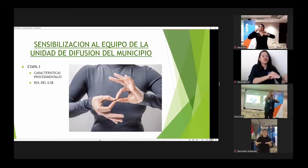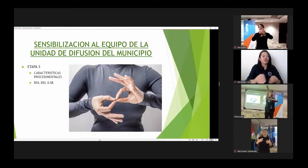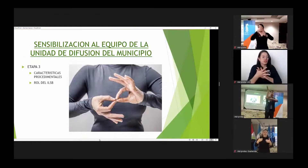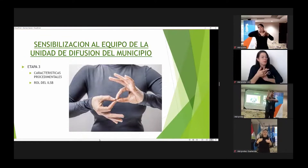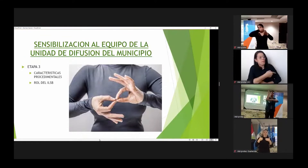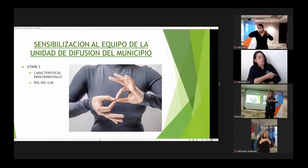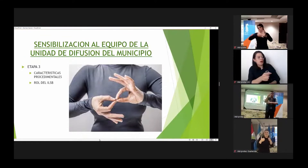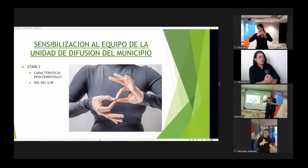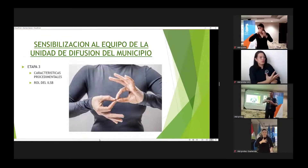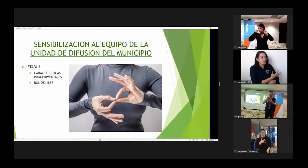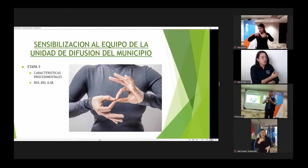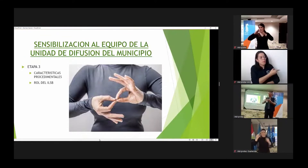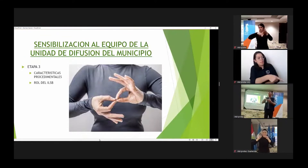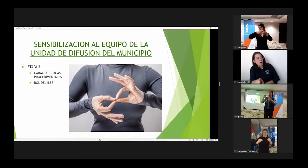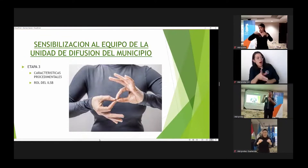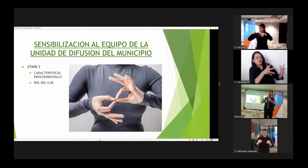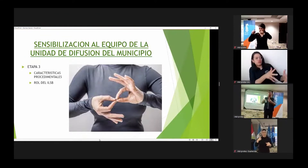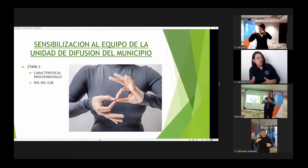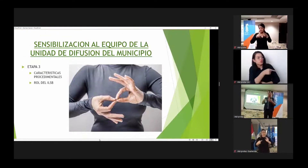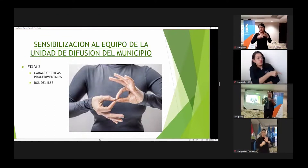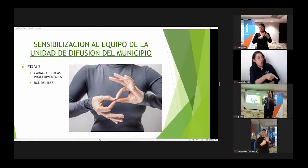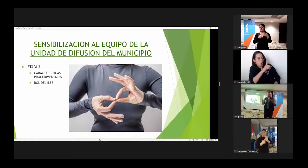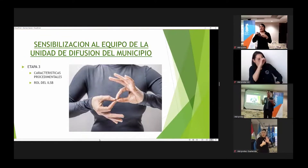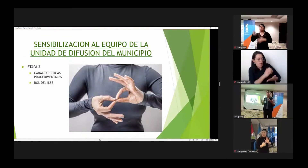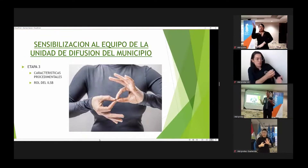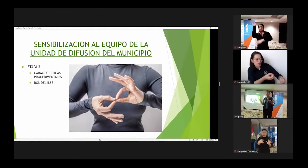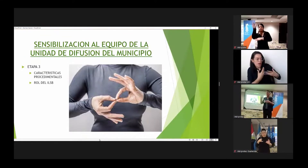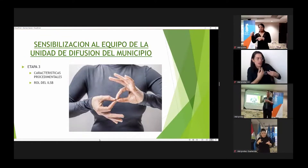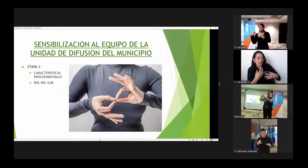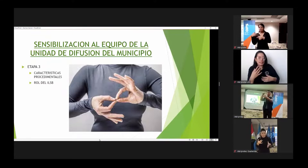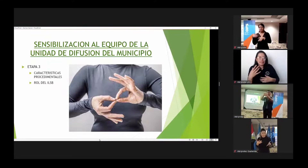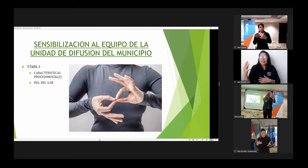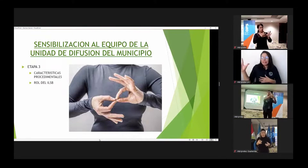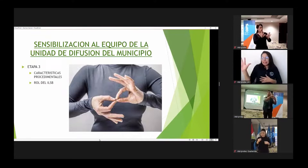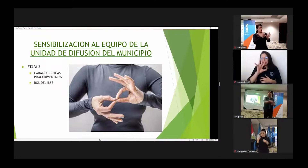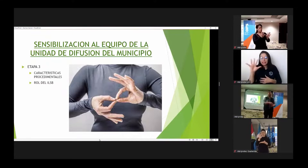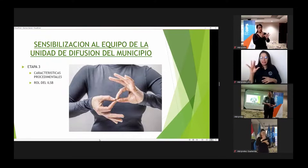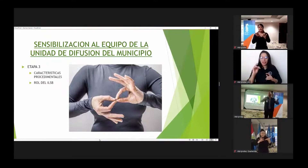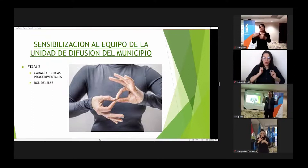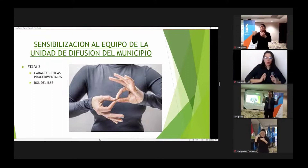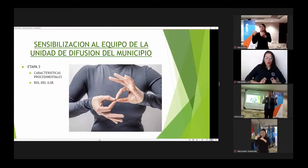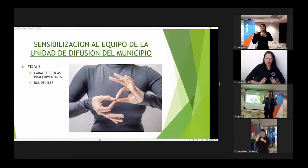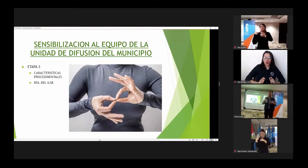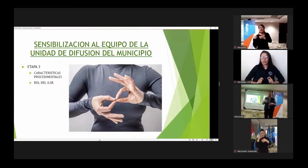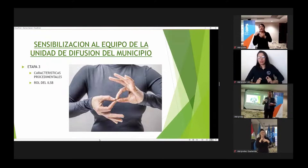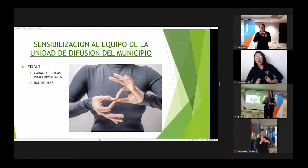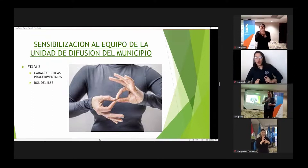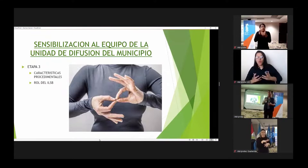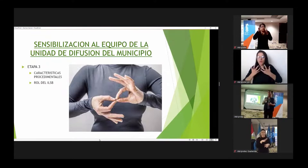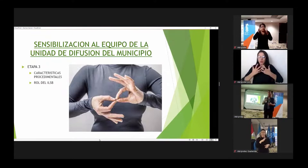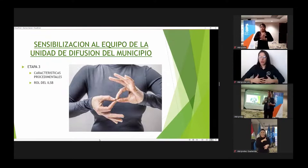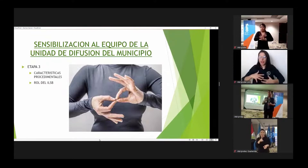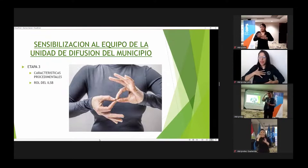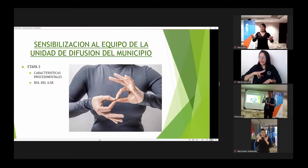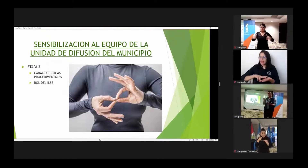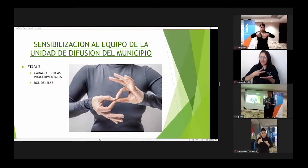sensibilización, la enseñanza, disertar, o sea, una mezcla del rol y funcionalidad de lo que es ser un